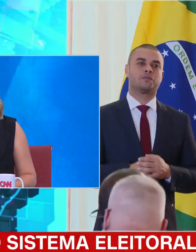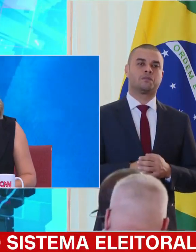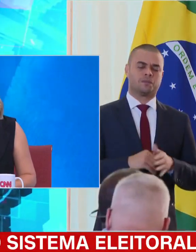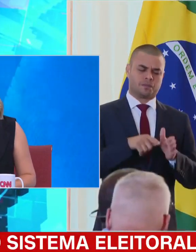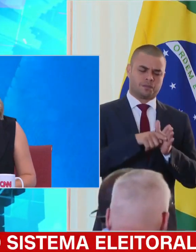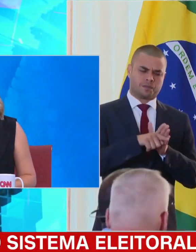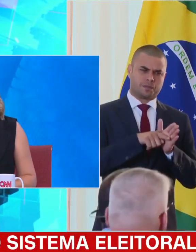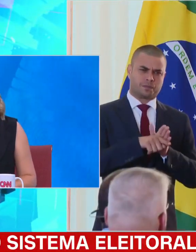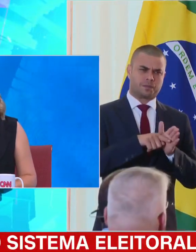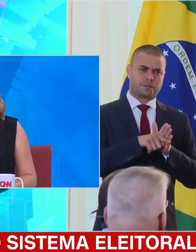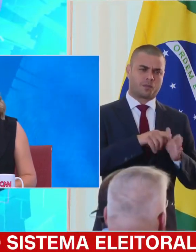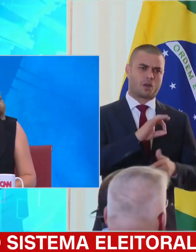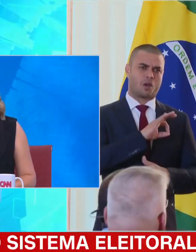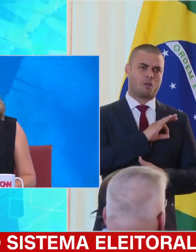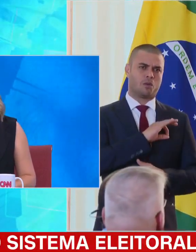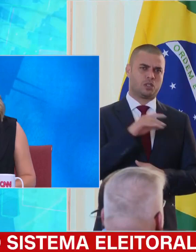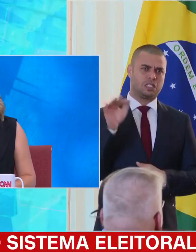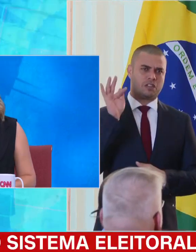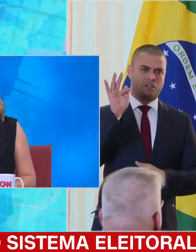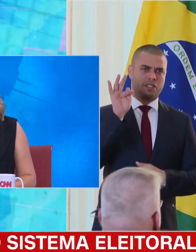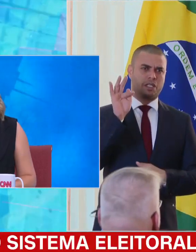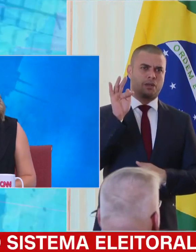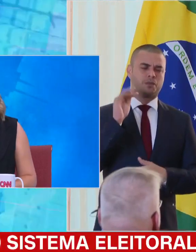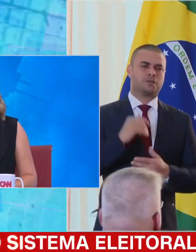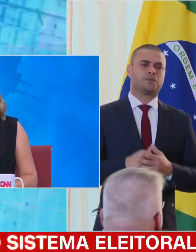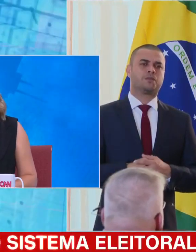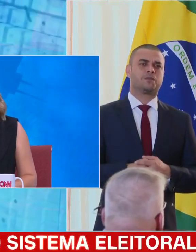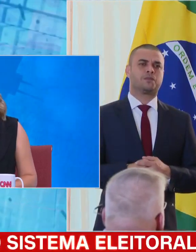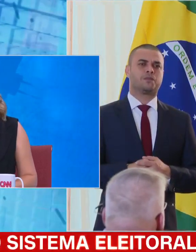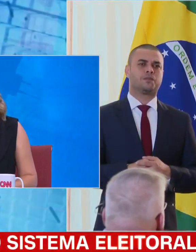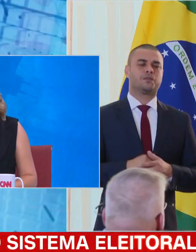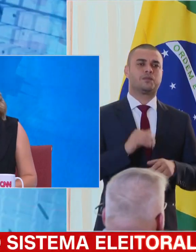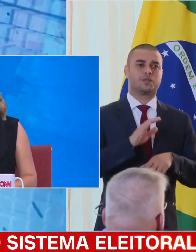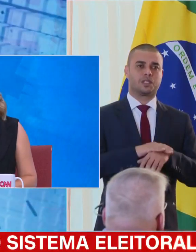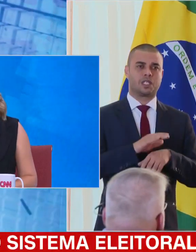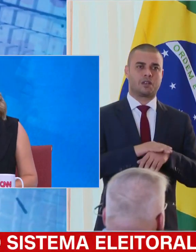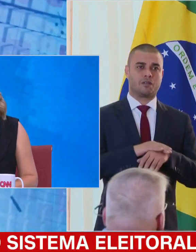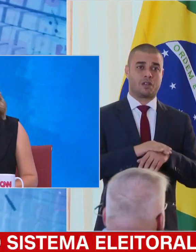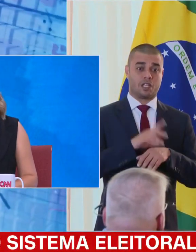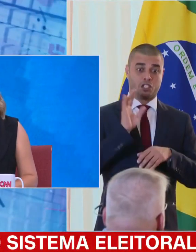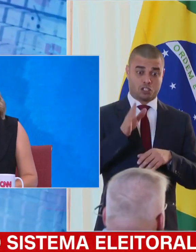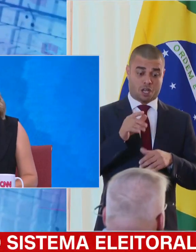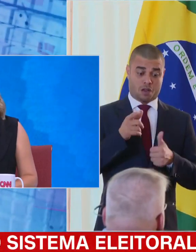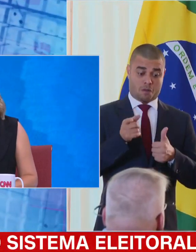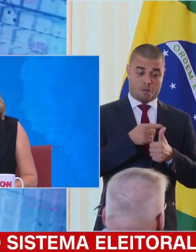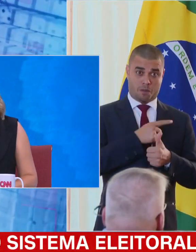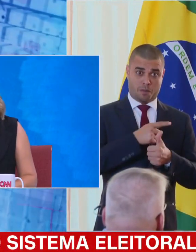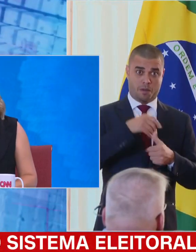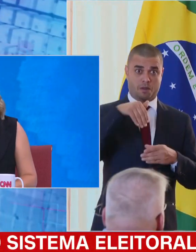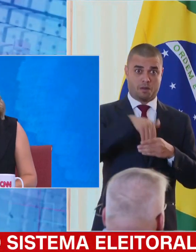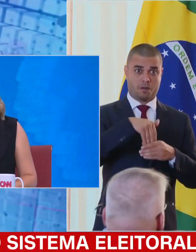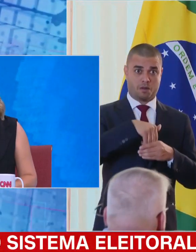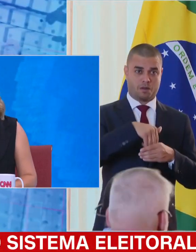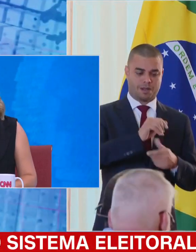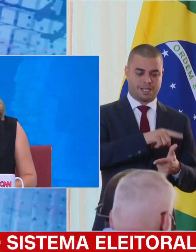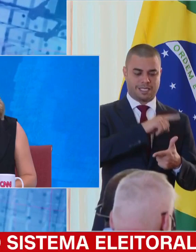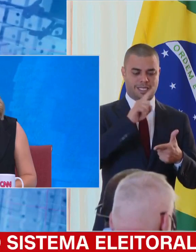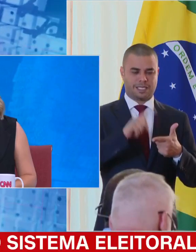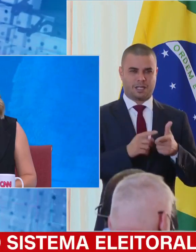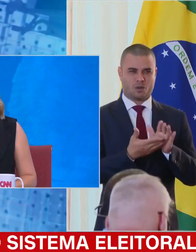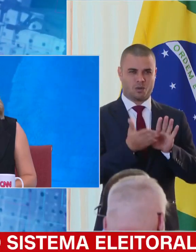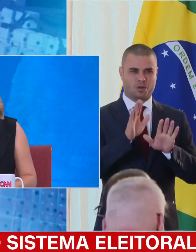hostilidade a verdade não se restringe só as hipóteses em que a afirmação afronta